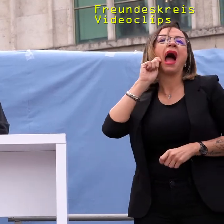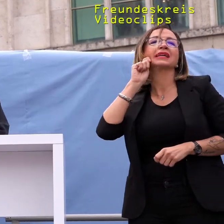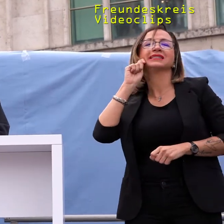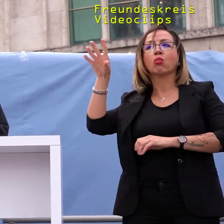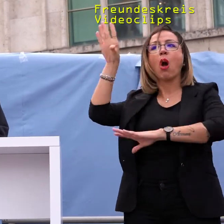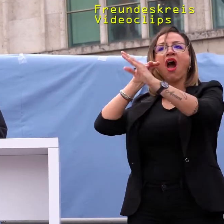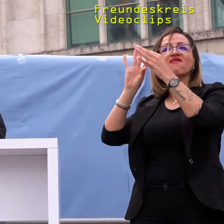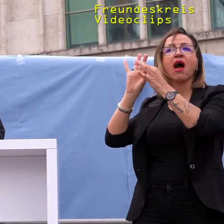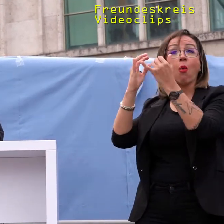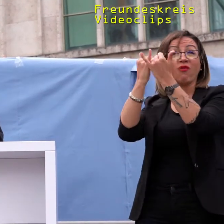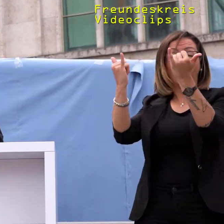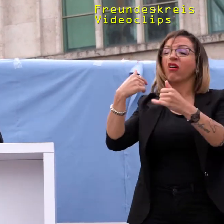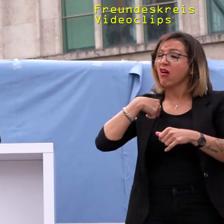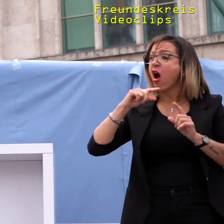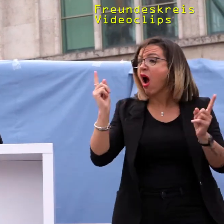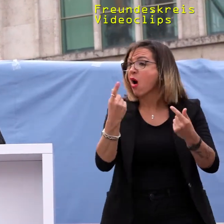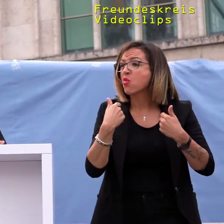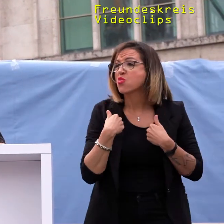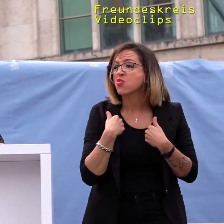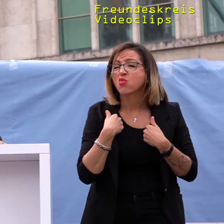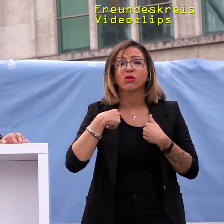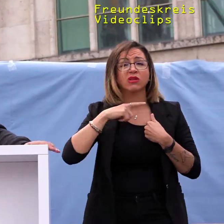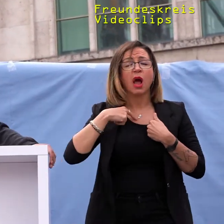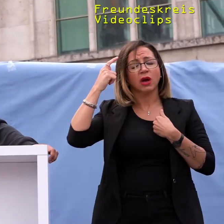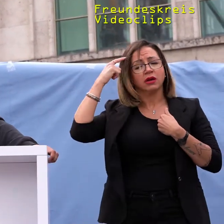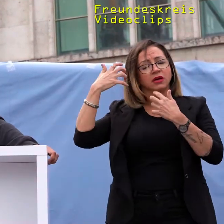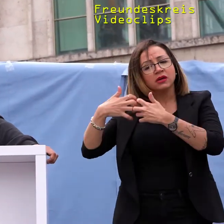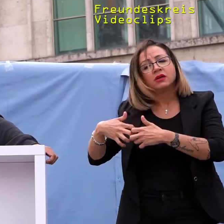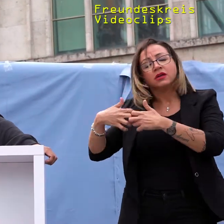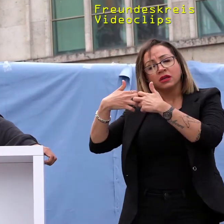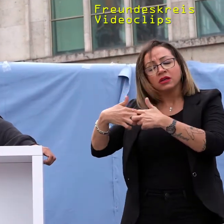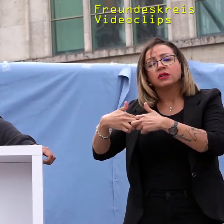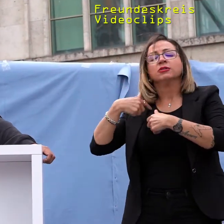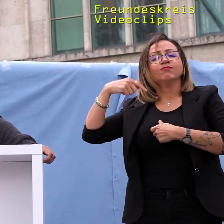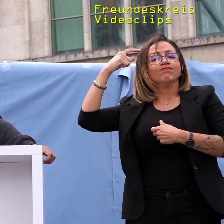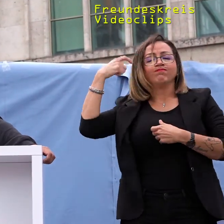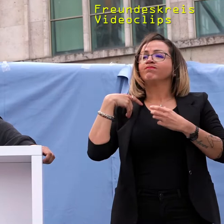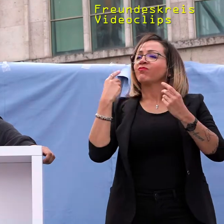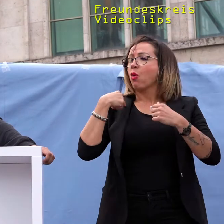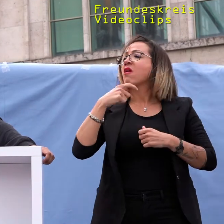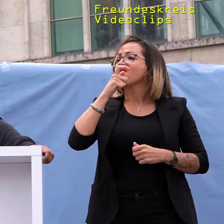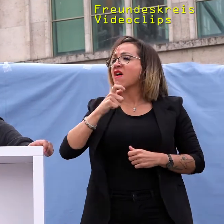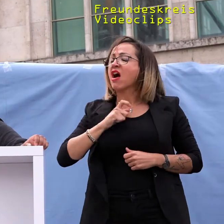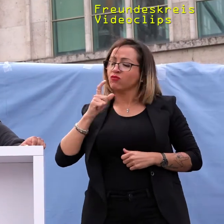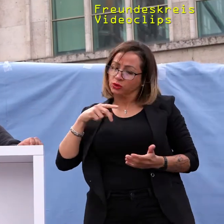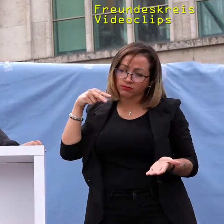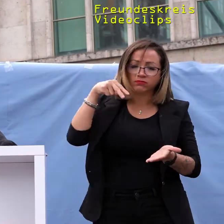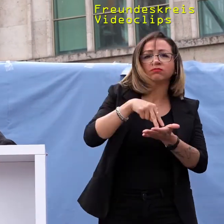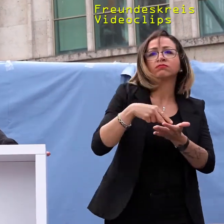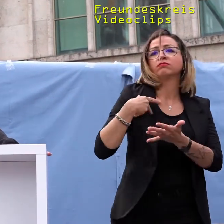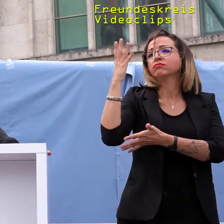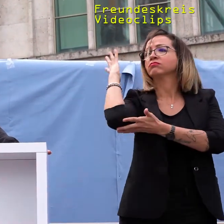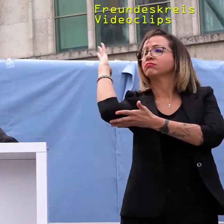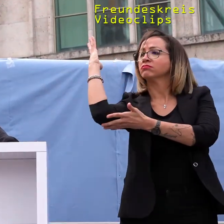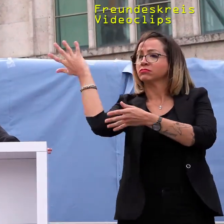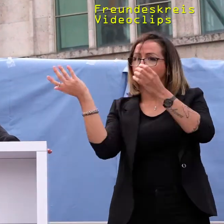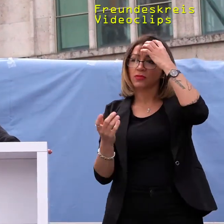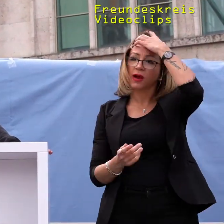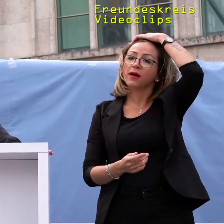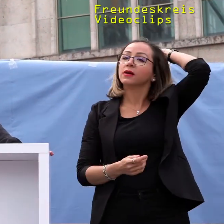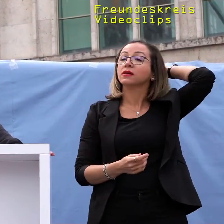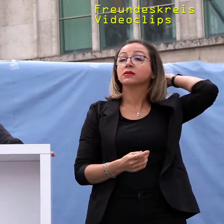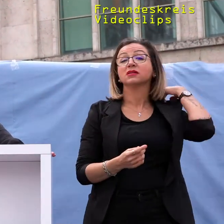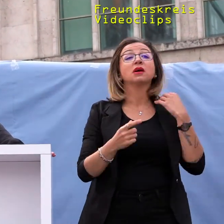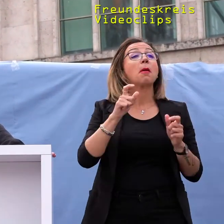Ich habe mir viele Gedanken dazu gemacht und fühle mich heute hierzu berufen, diese mit euch zu teilen. Wir Menschen haben